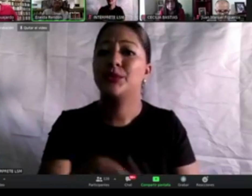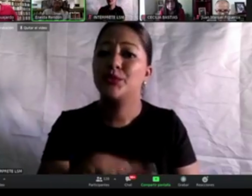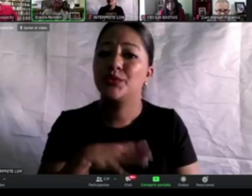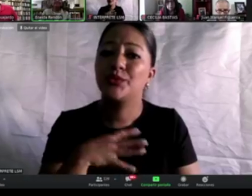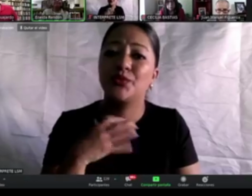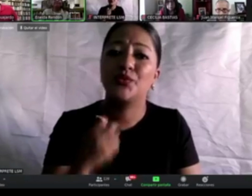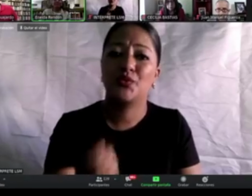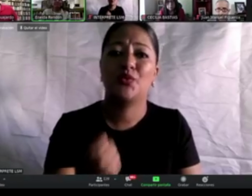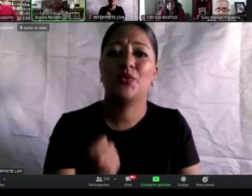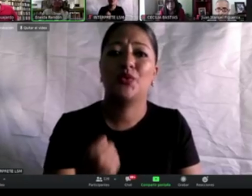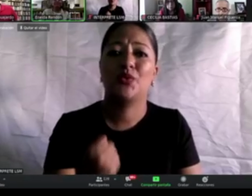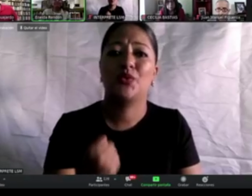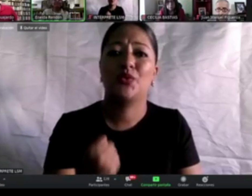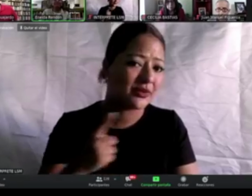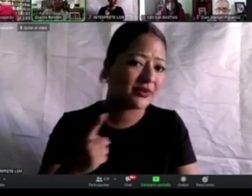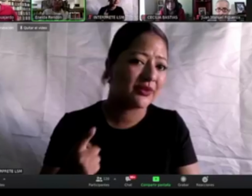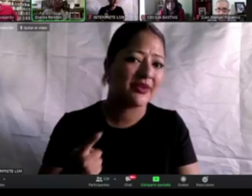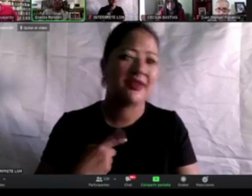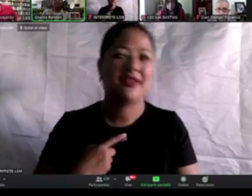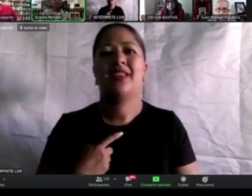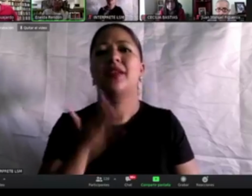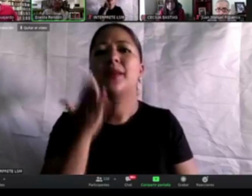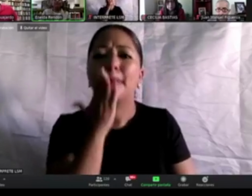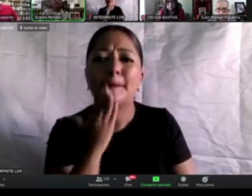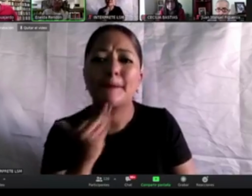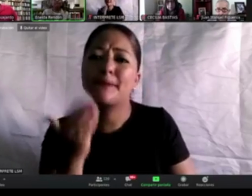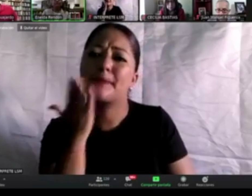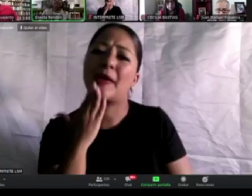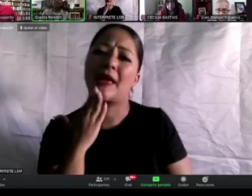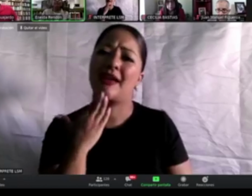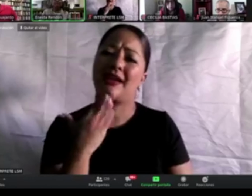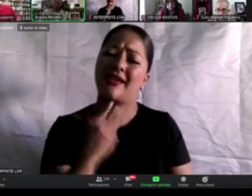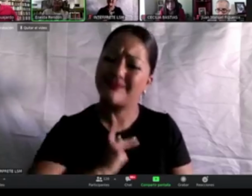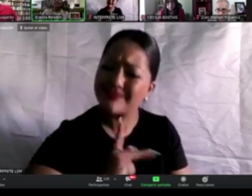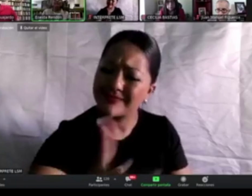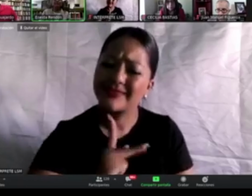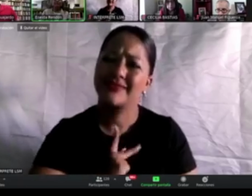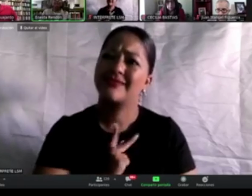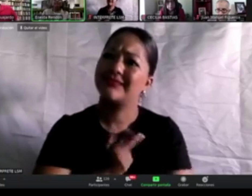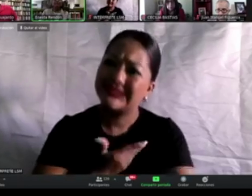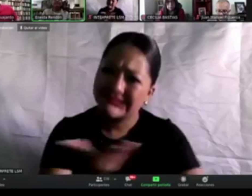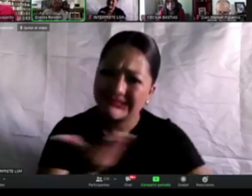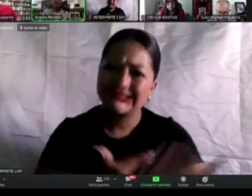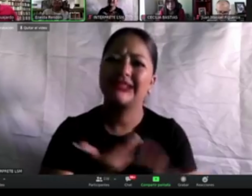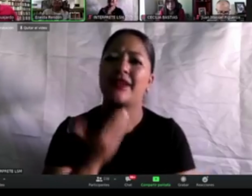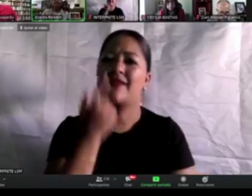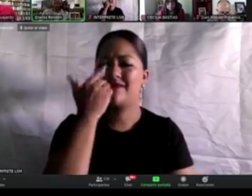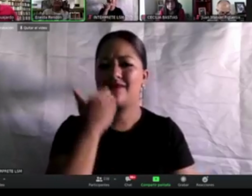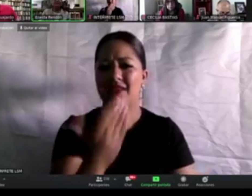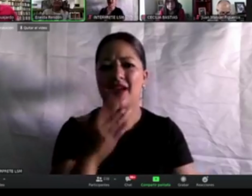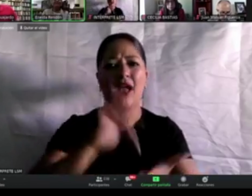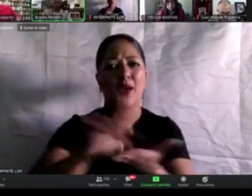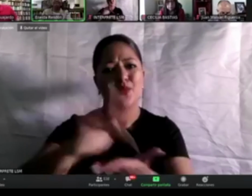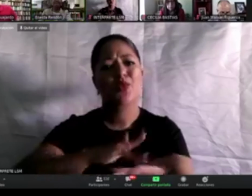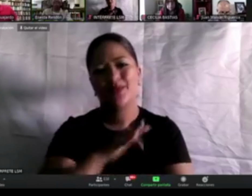pues ser empáticos para poder este ahora sí que apoyar de la mejor forma